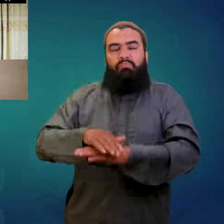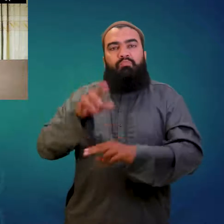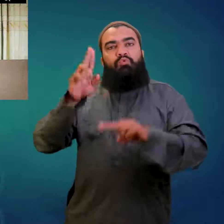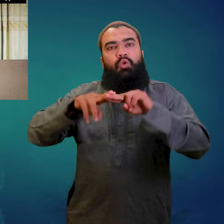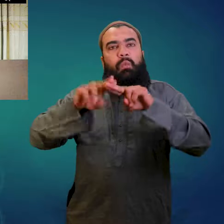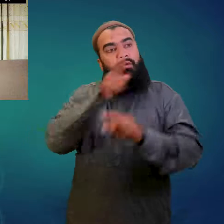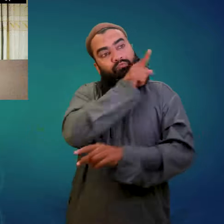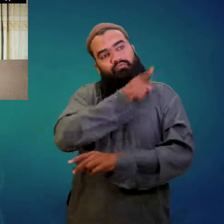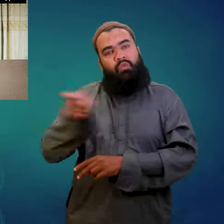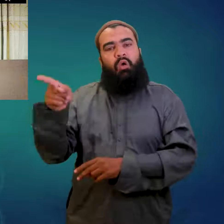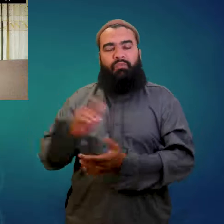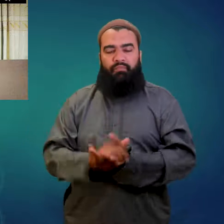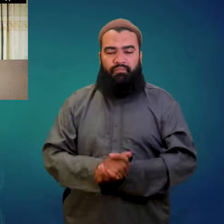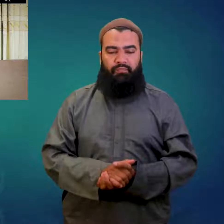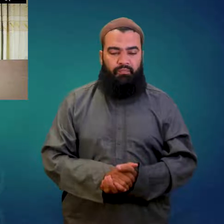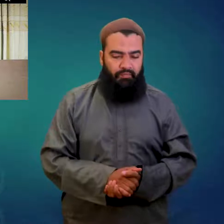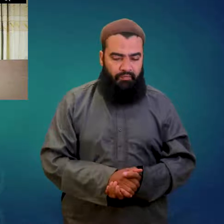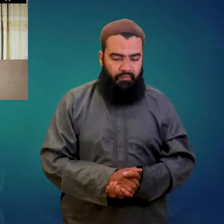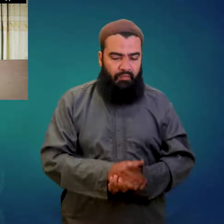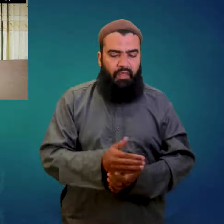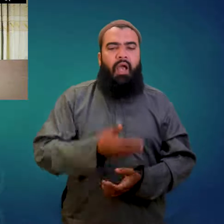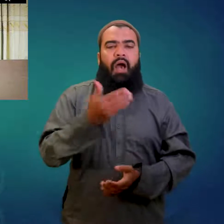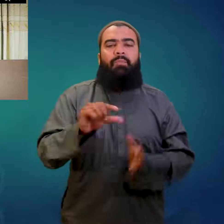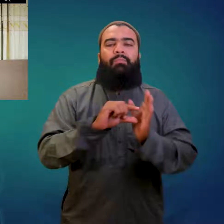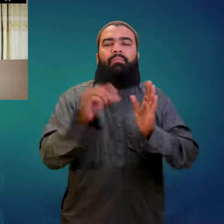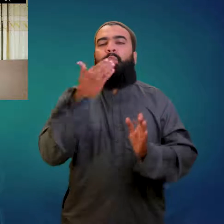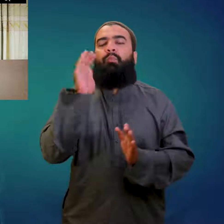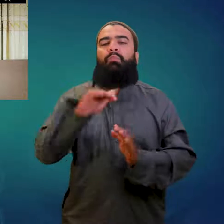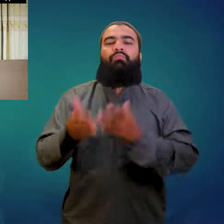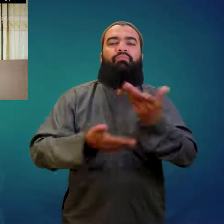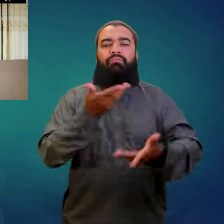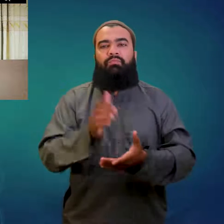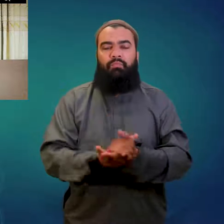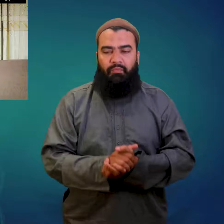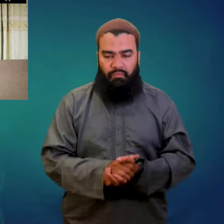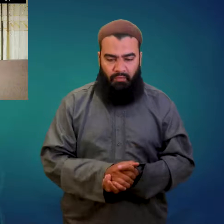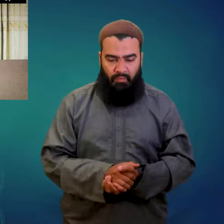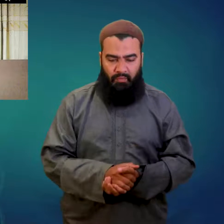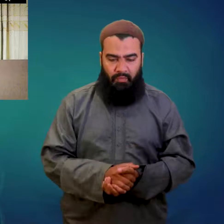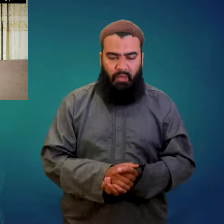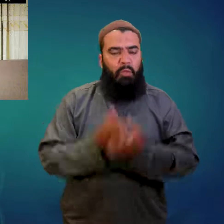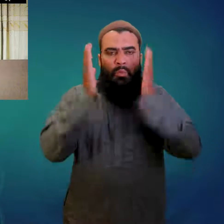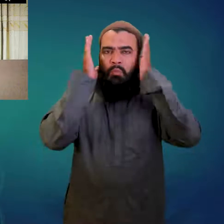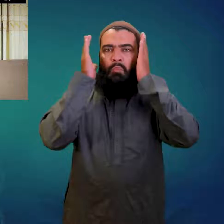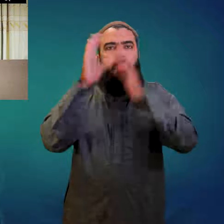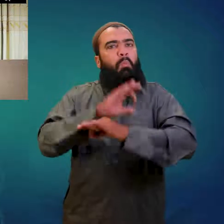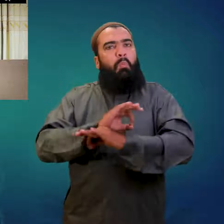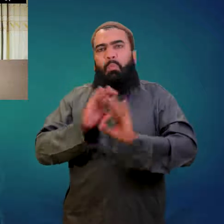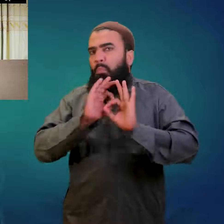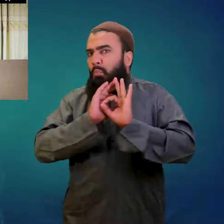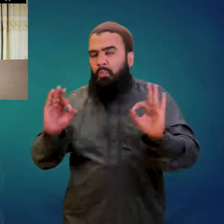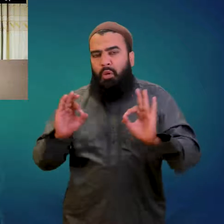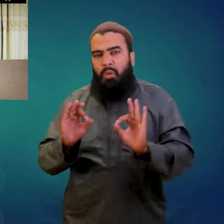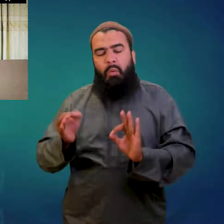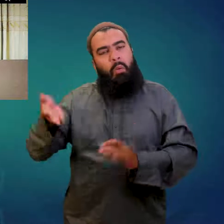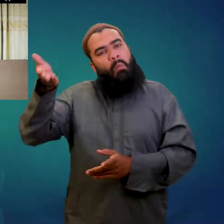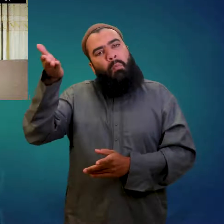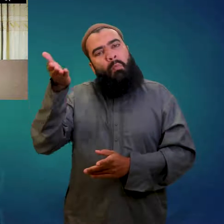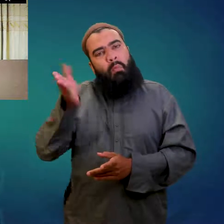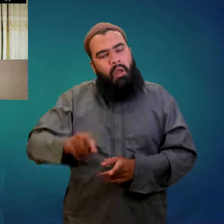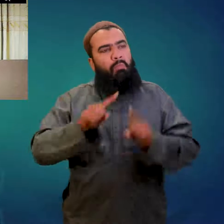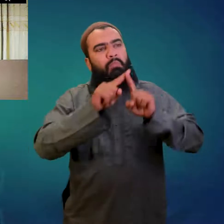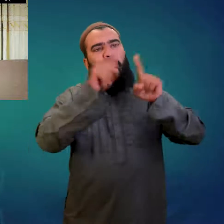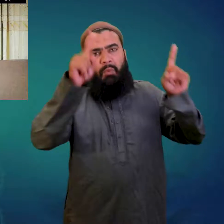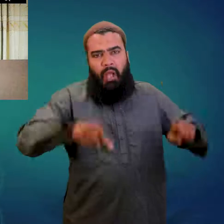نمبر 10، فَإِذَا قُضِيَتِ الصَّلَاةُ، اگلی ہدایت یہ دی گئی کہ جب وہ نماز سے فارغ ہو جائیں